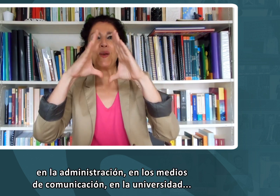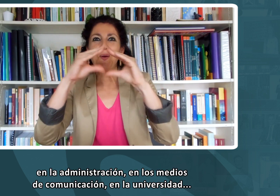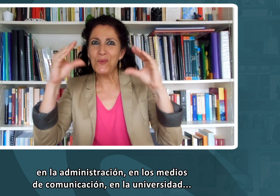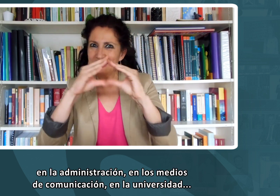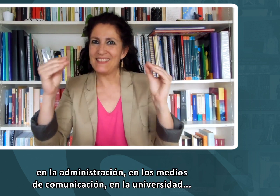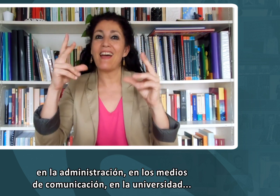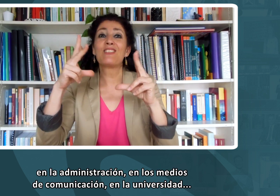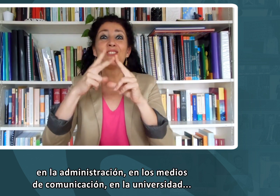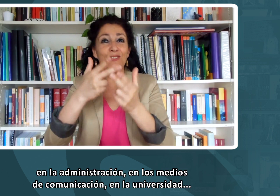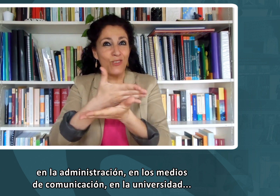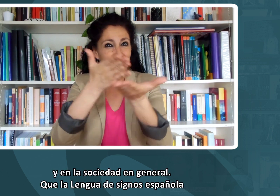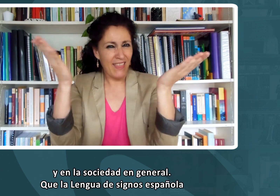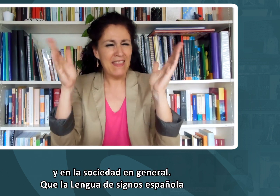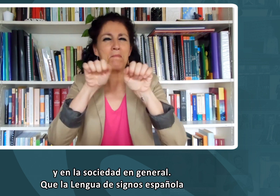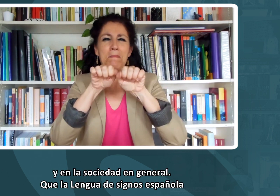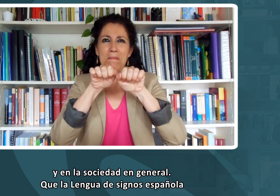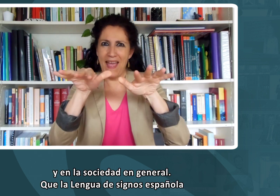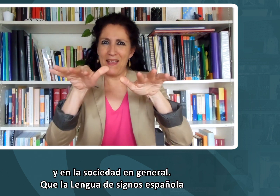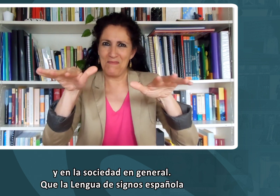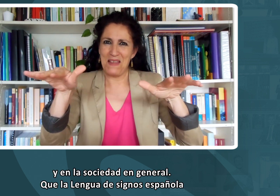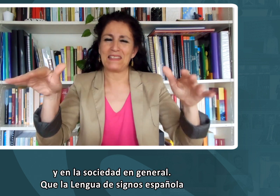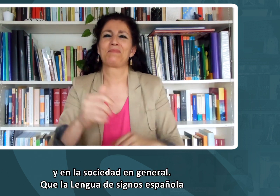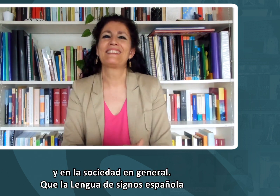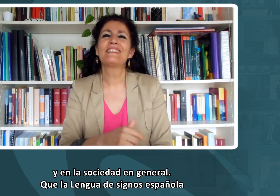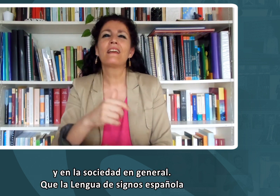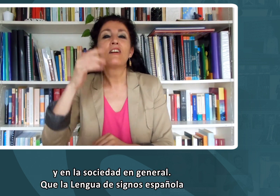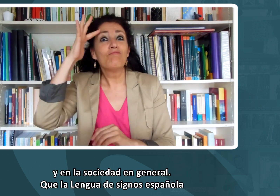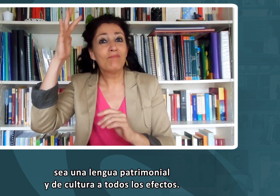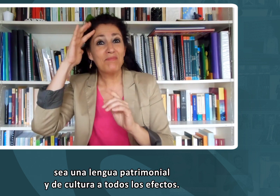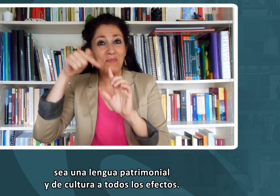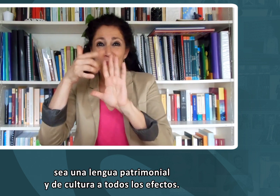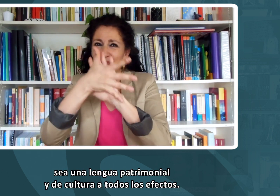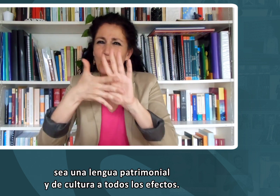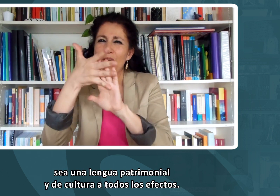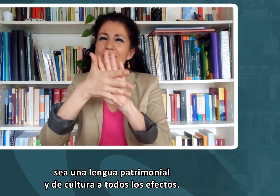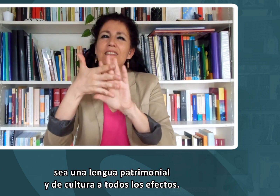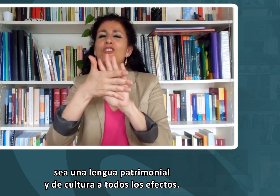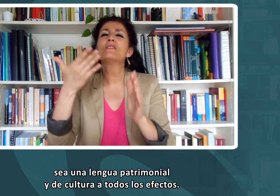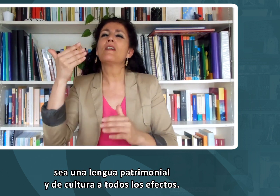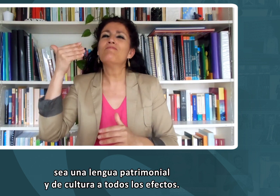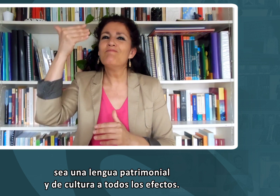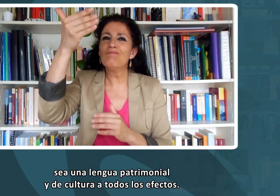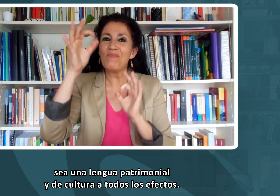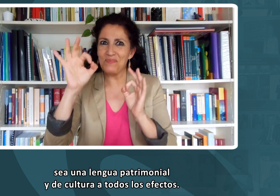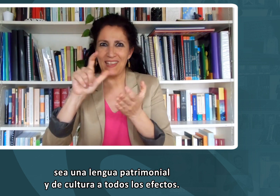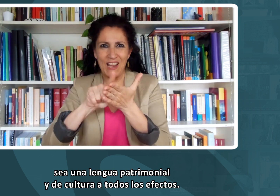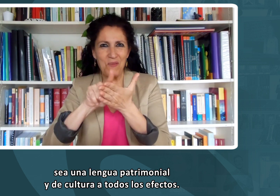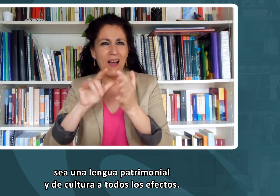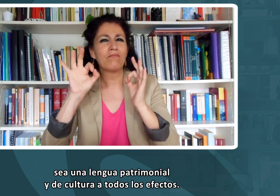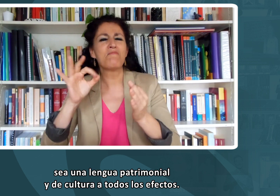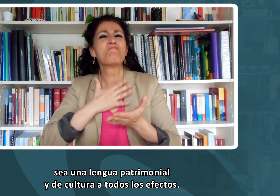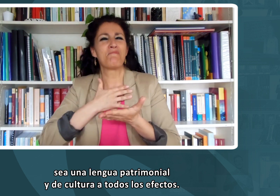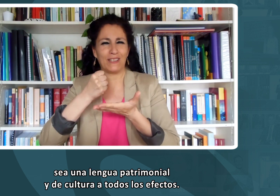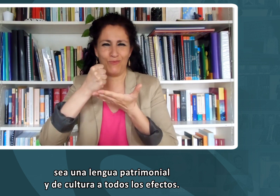en la universidad y en la sociedad en general. Que la lengua de signos española sea una lengua patrimonial y de cultura a todos